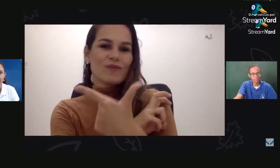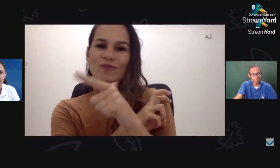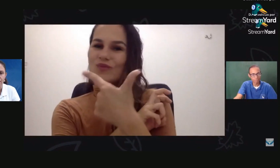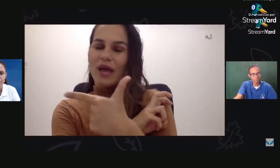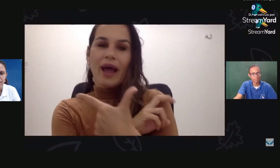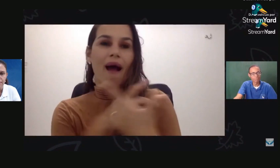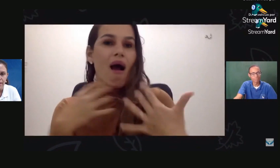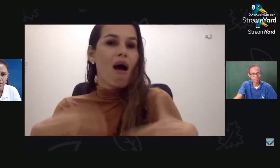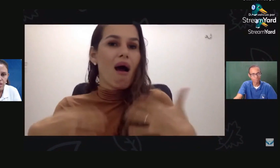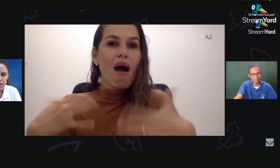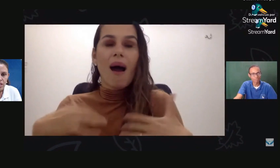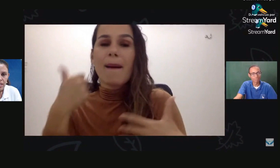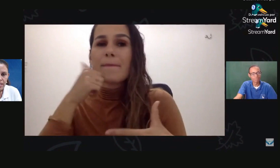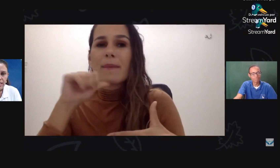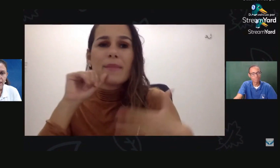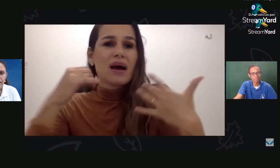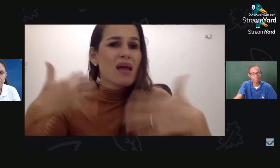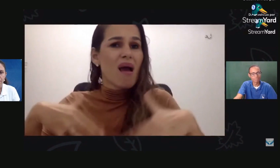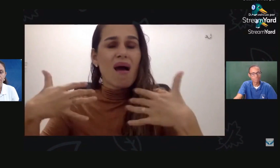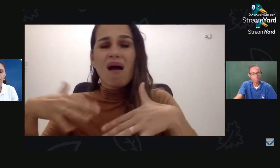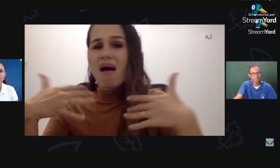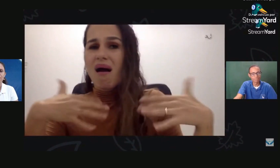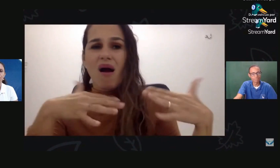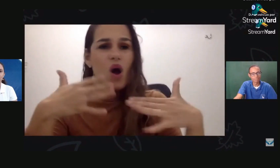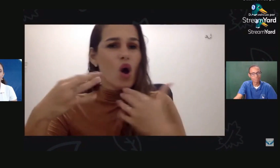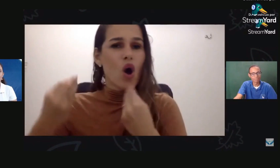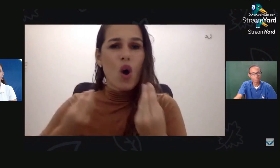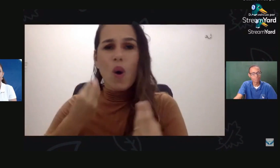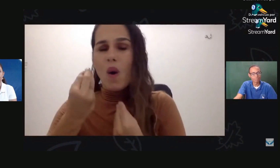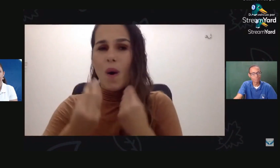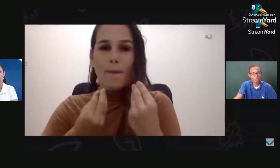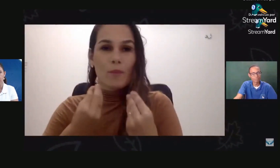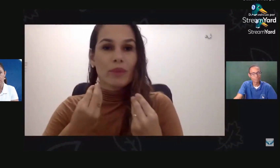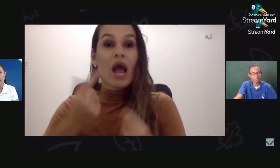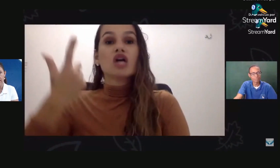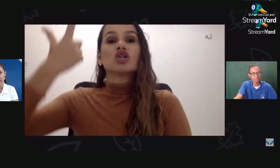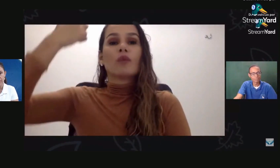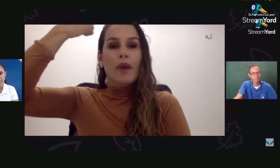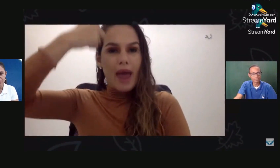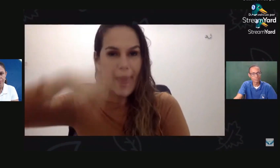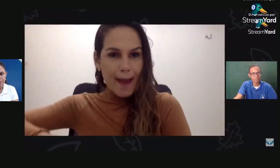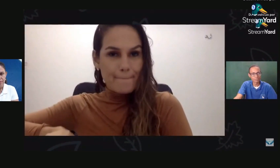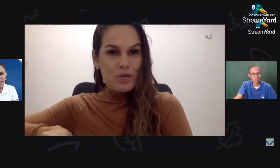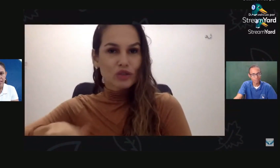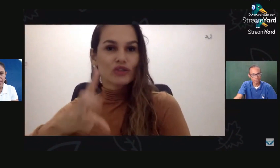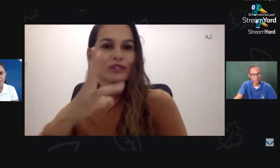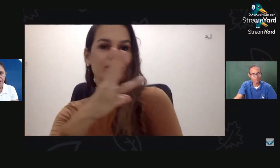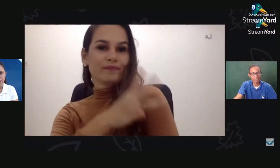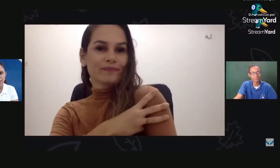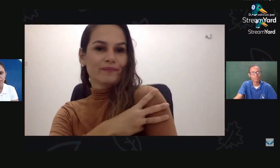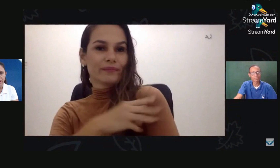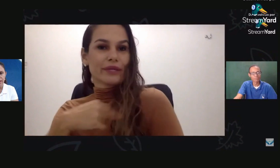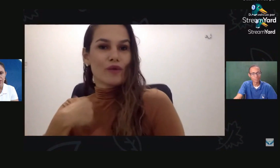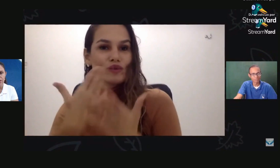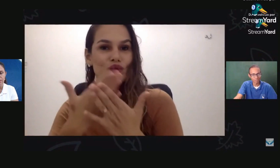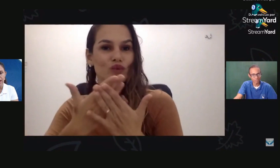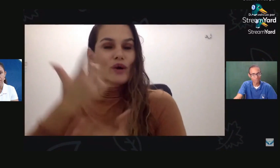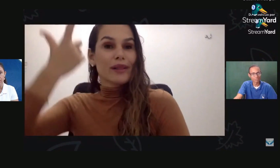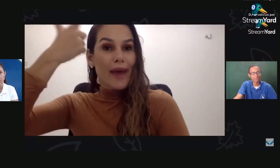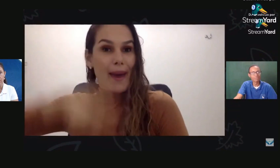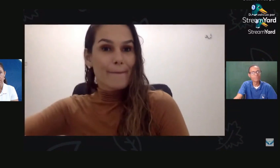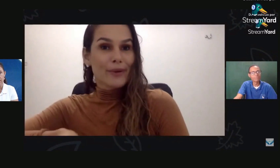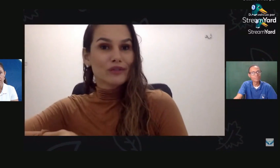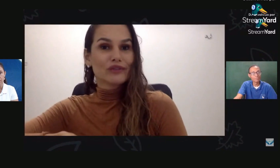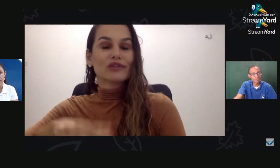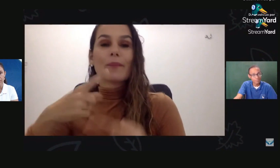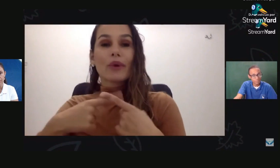outras séries, infelizmente. E aí minha mãe ficou nervosa, aflita com tudo aquilo. E aí, mais uma vez, quando